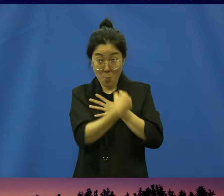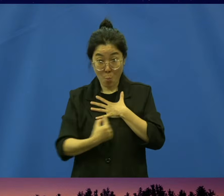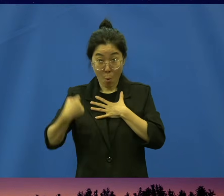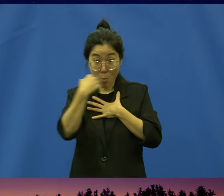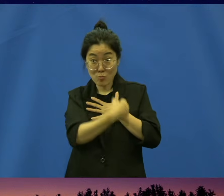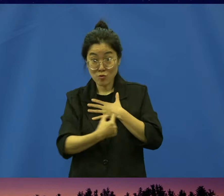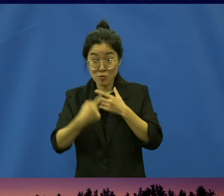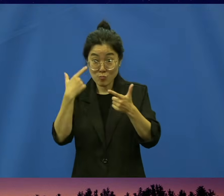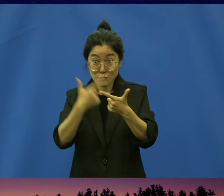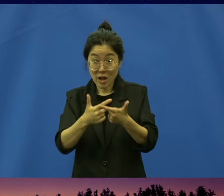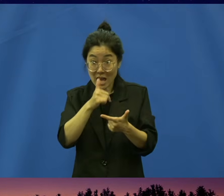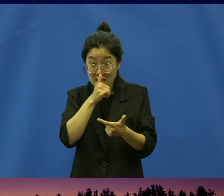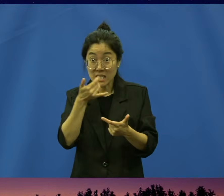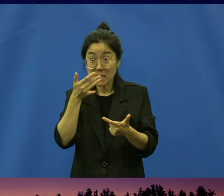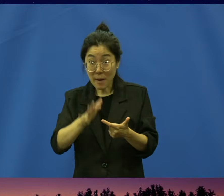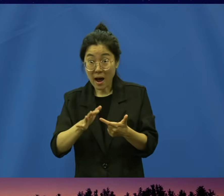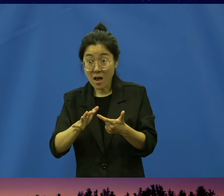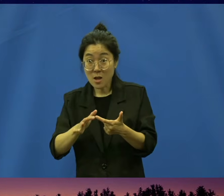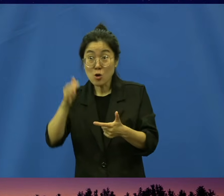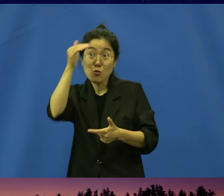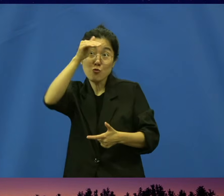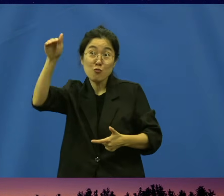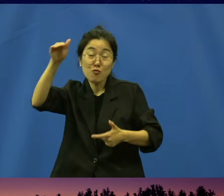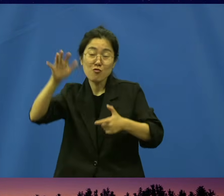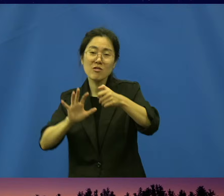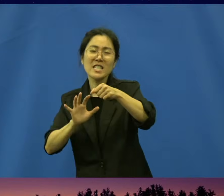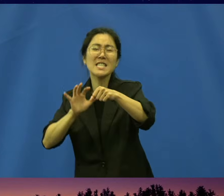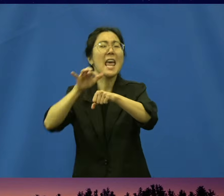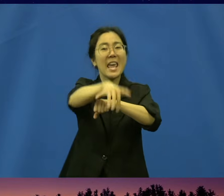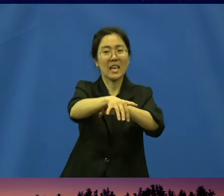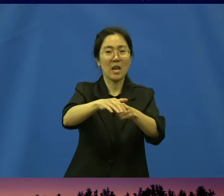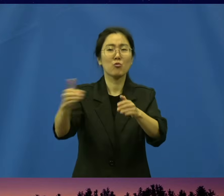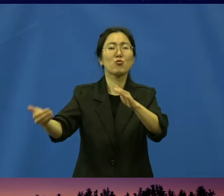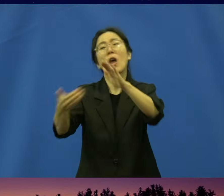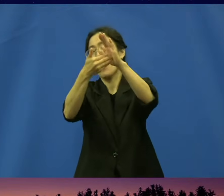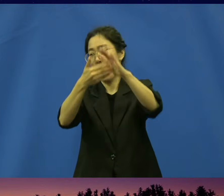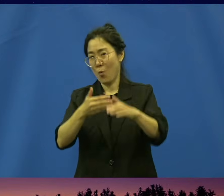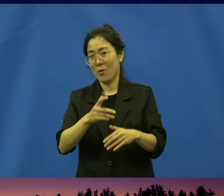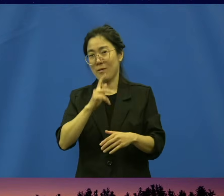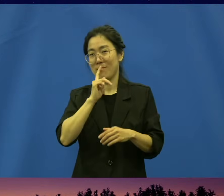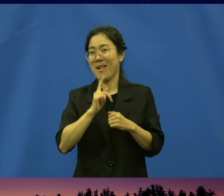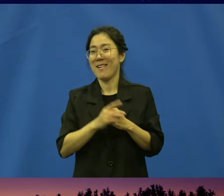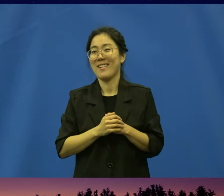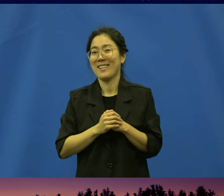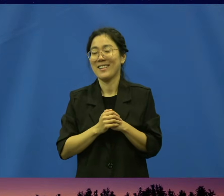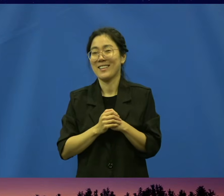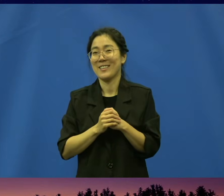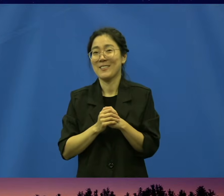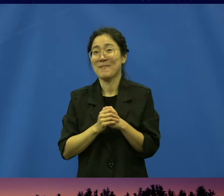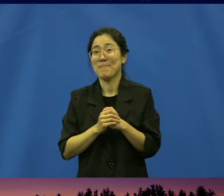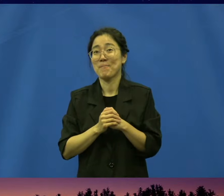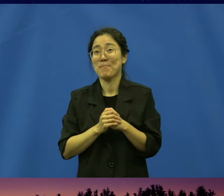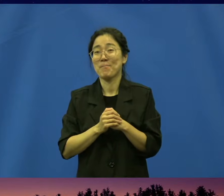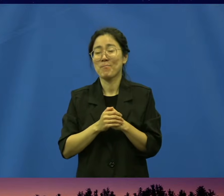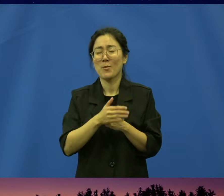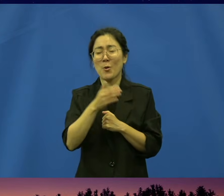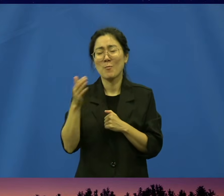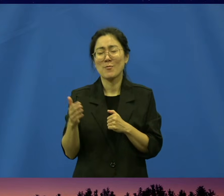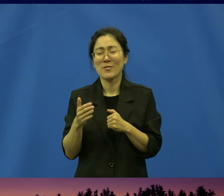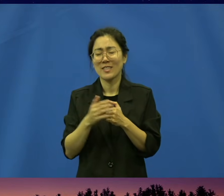금철에 오시는 분들은 더욱 그런 줄로 믿습니다. 여러분은 부산은 물론